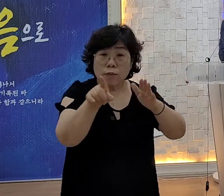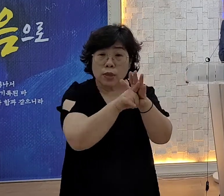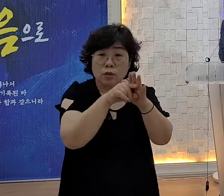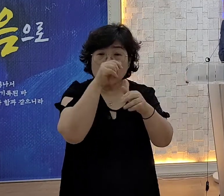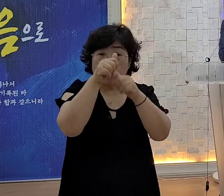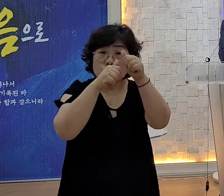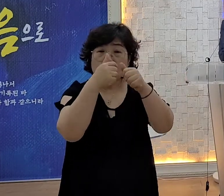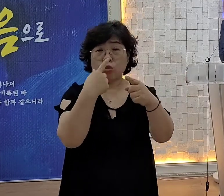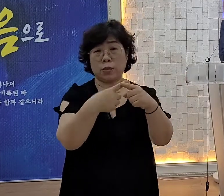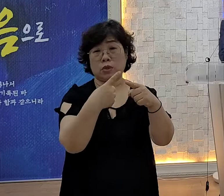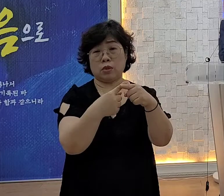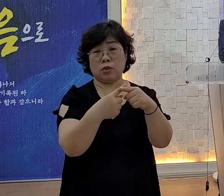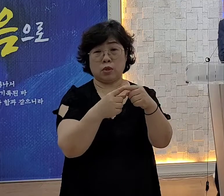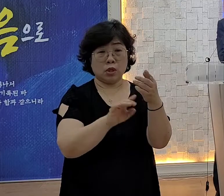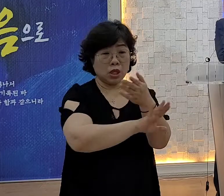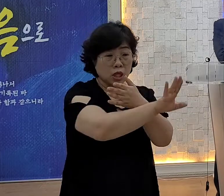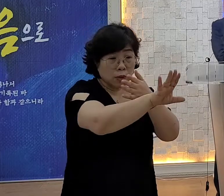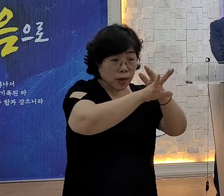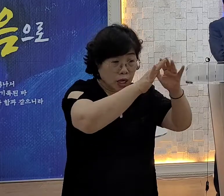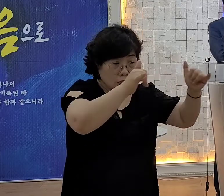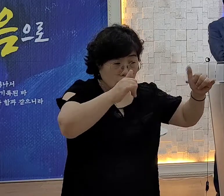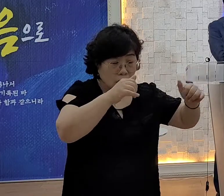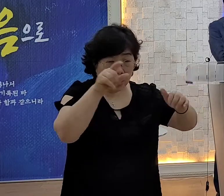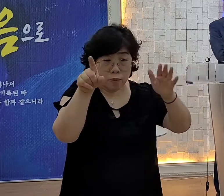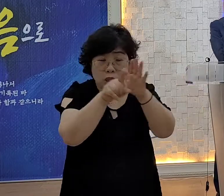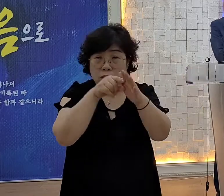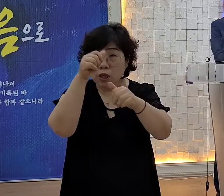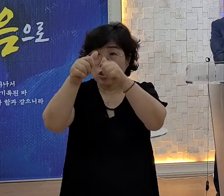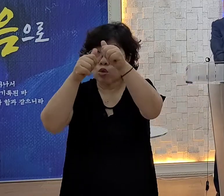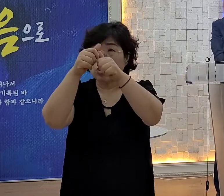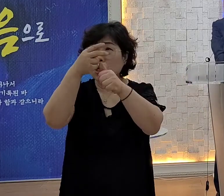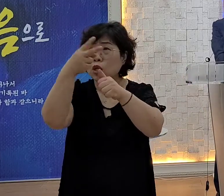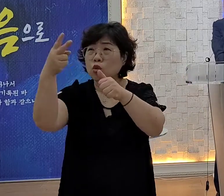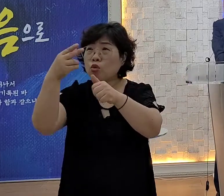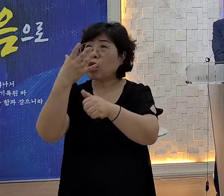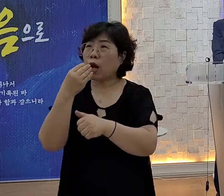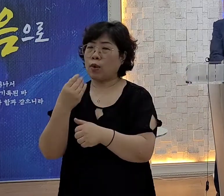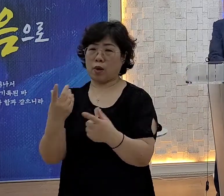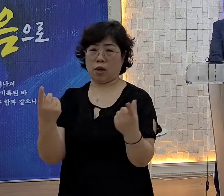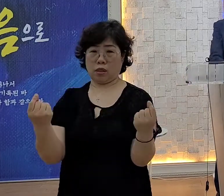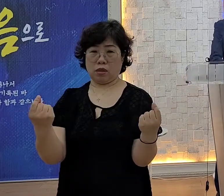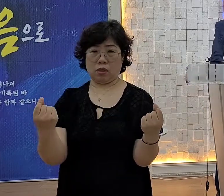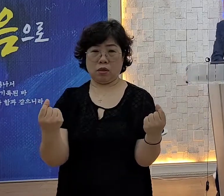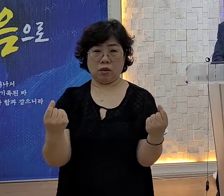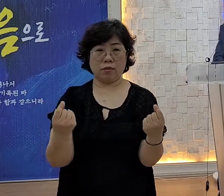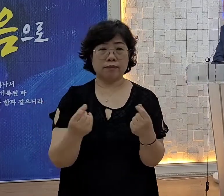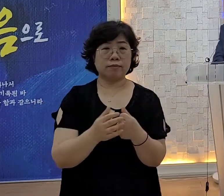누구예요? 이방인들의 믿음의 조상 또한 아브라함입니다. 그래서